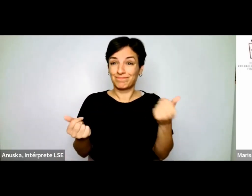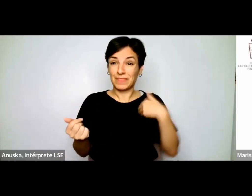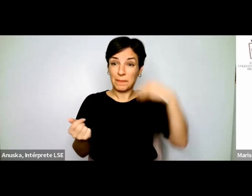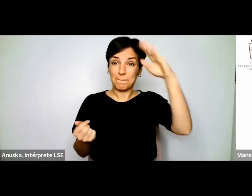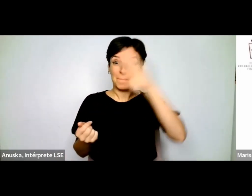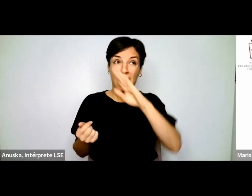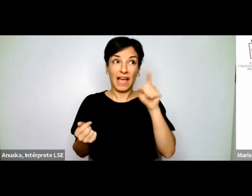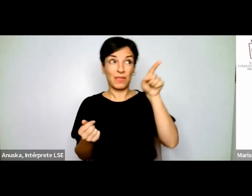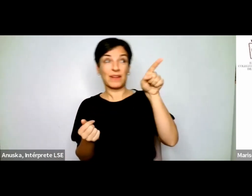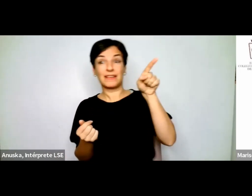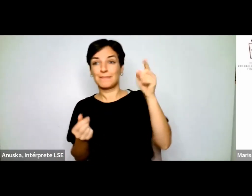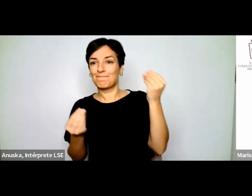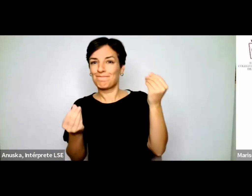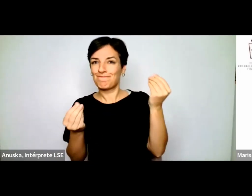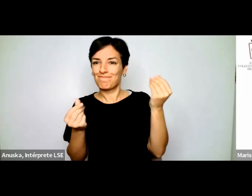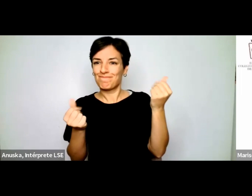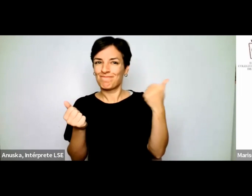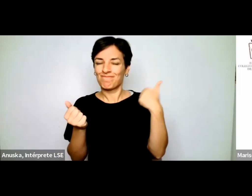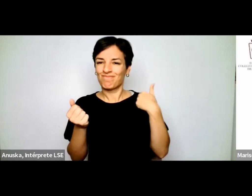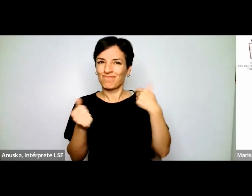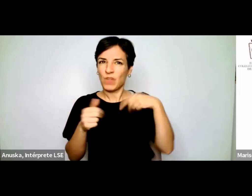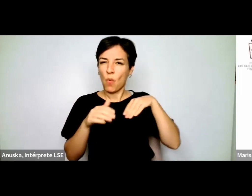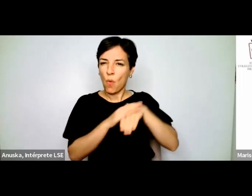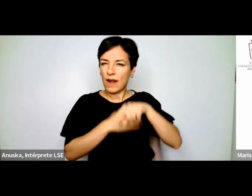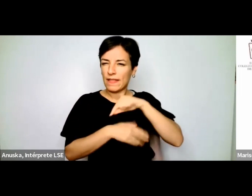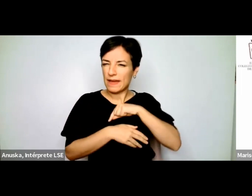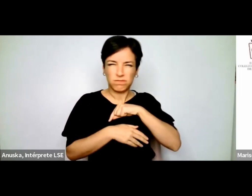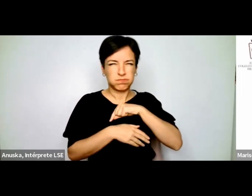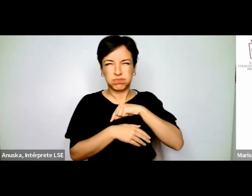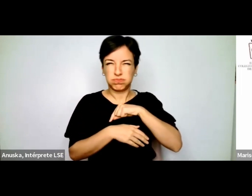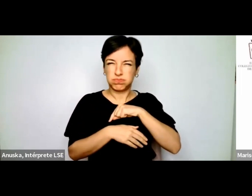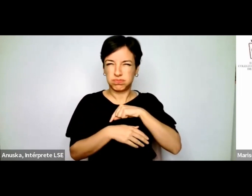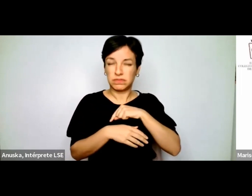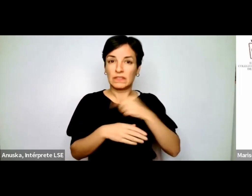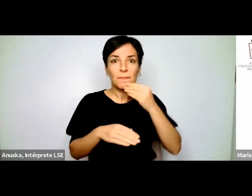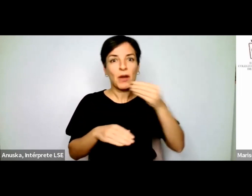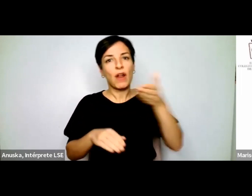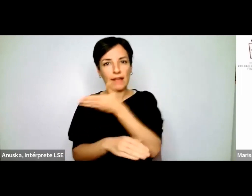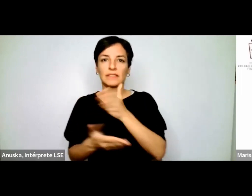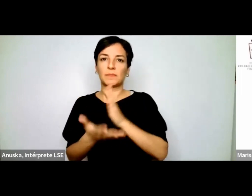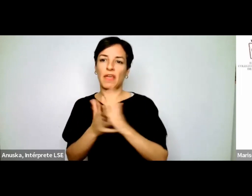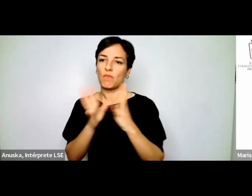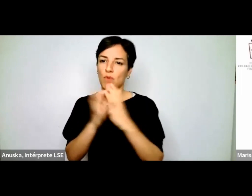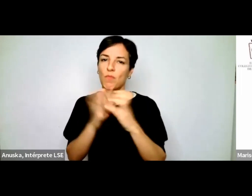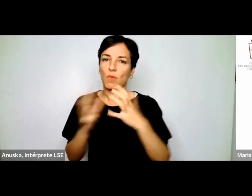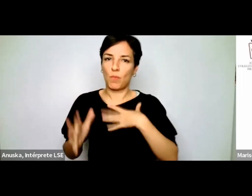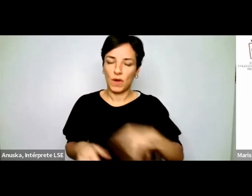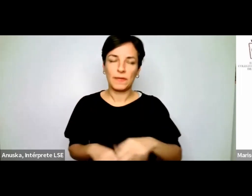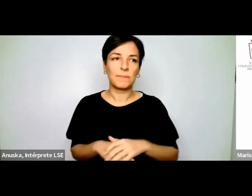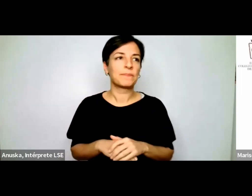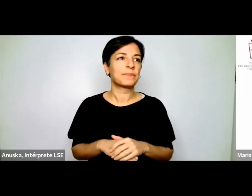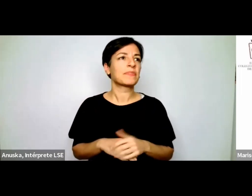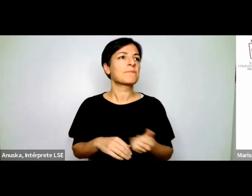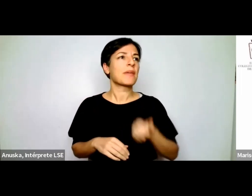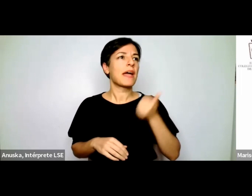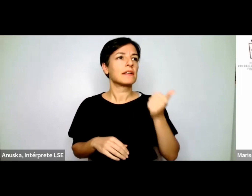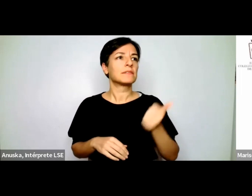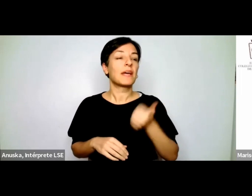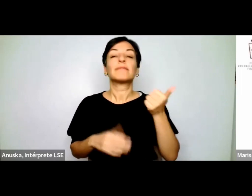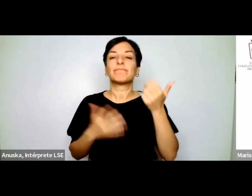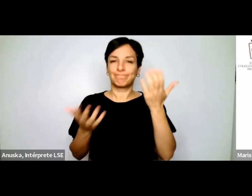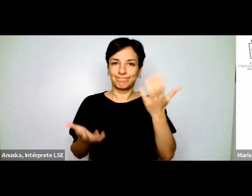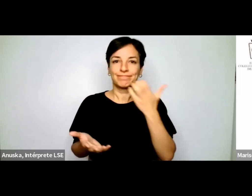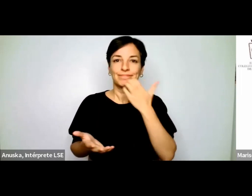padres con un resquemor enorme. ¿Qué más? ¿Qué más? Sí, bueno, las liquidaciones